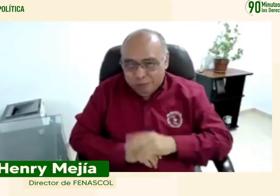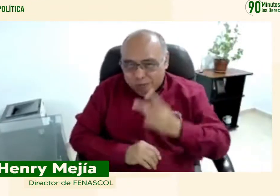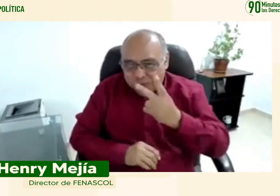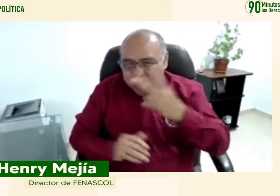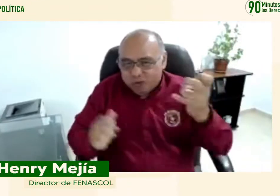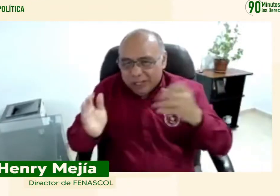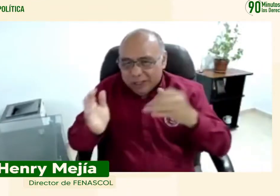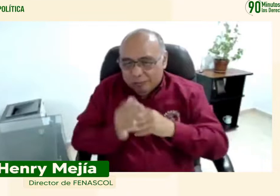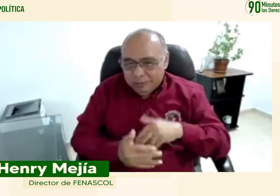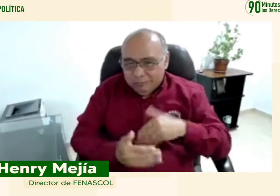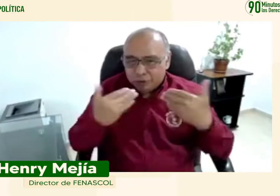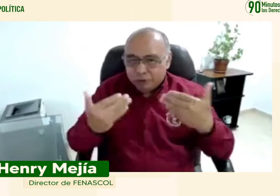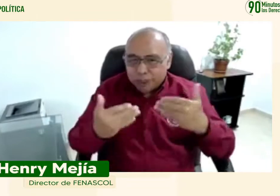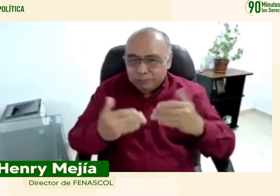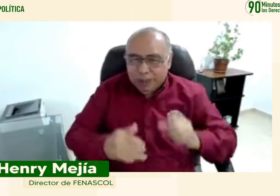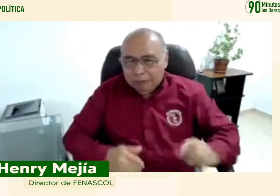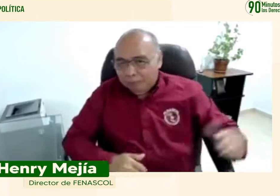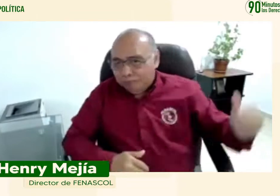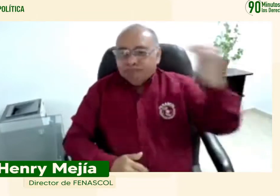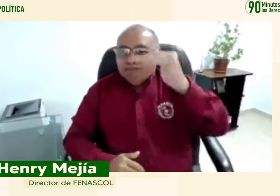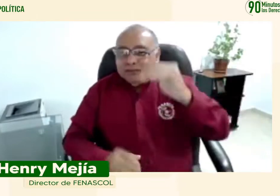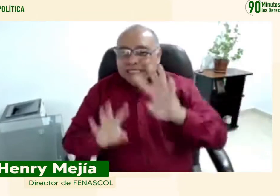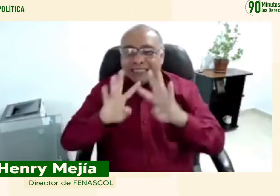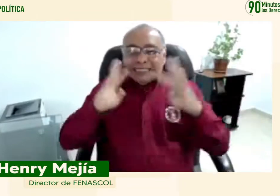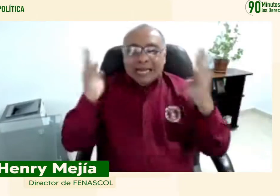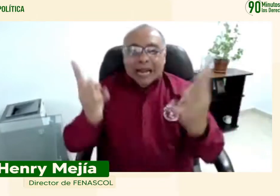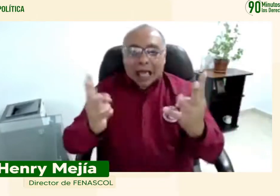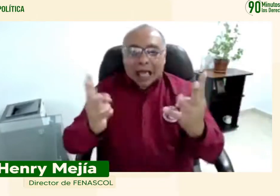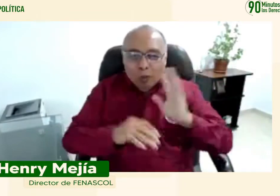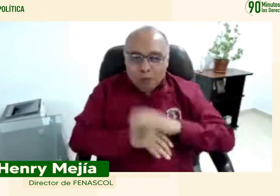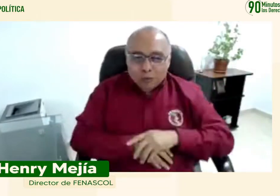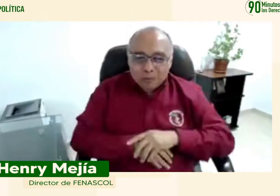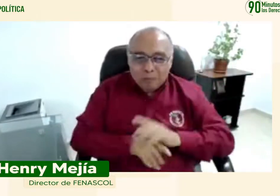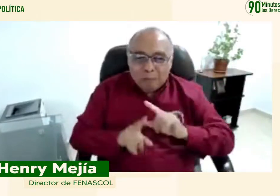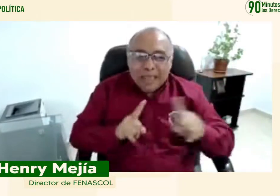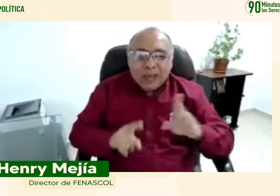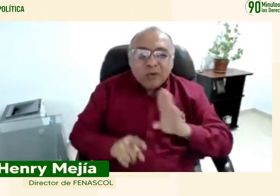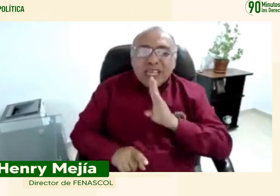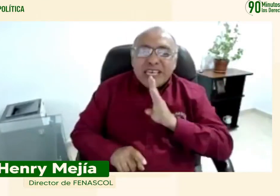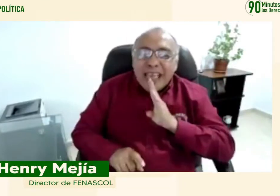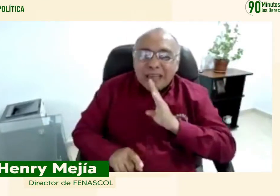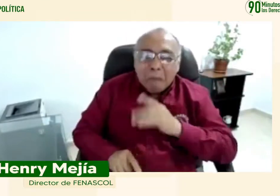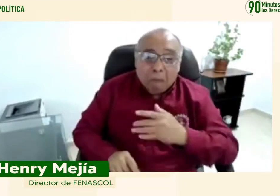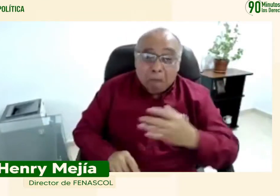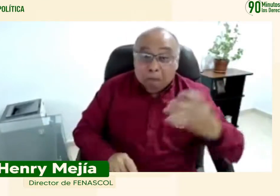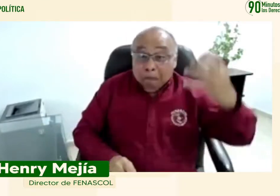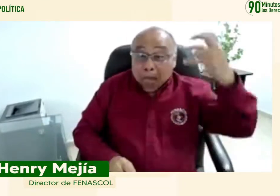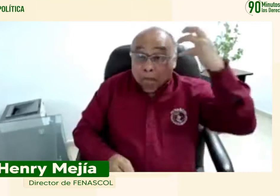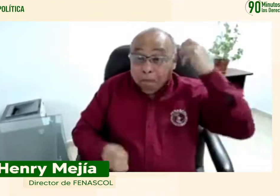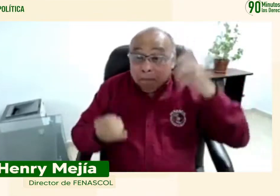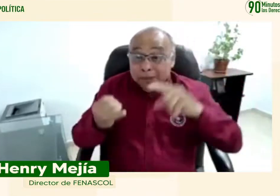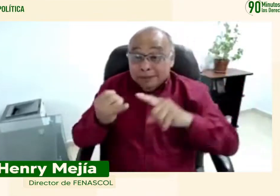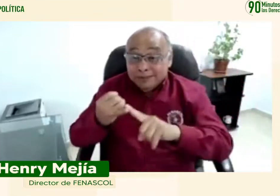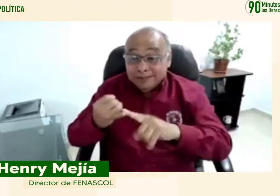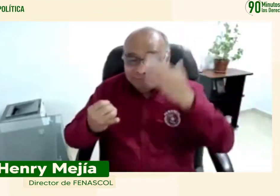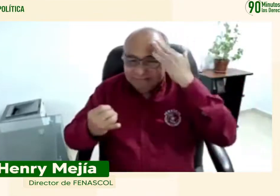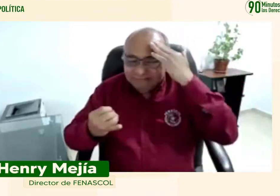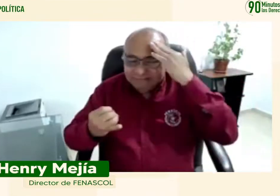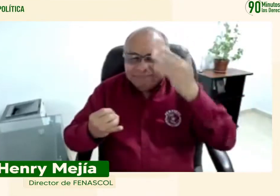por poner un ejemplo entonces somos 200 mil personas sordas que podríamos también estar allí y participar en el senado